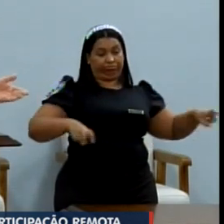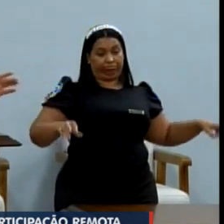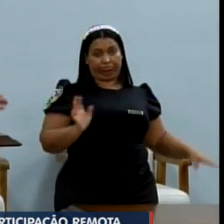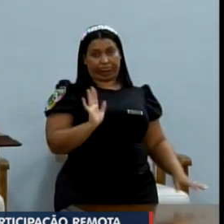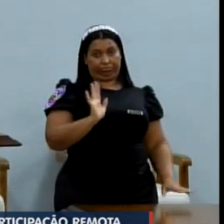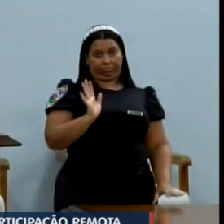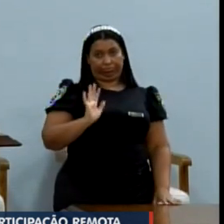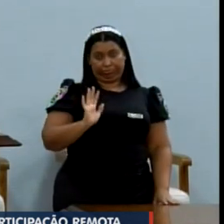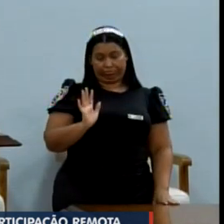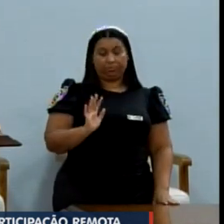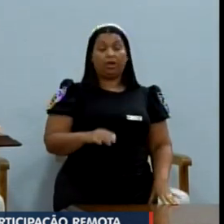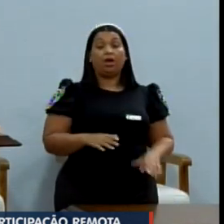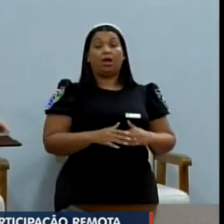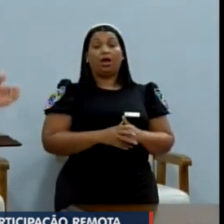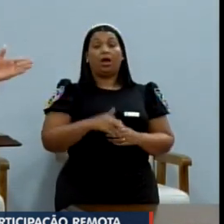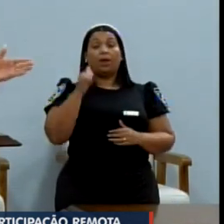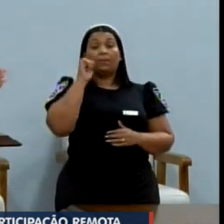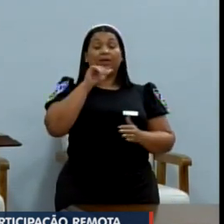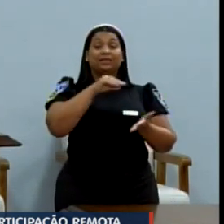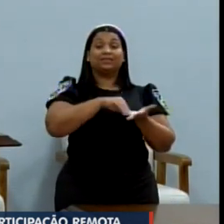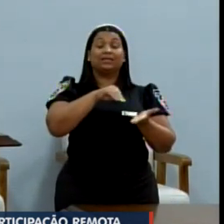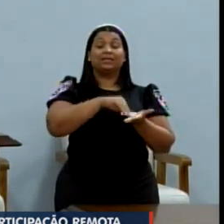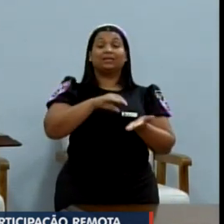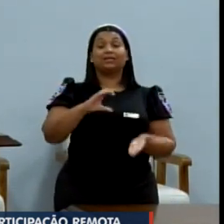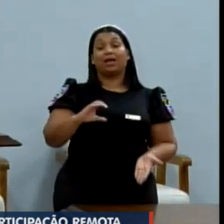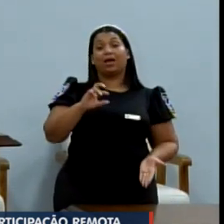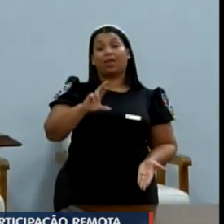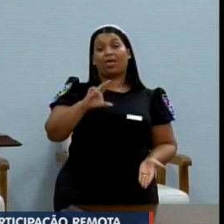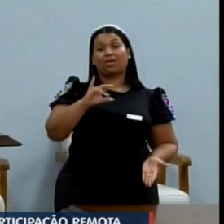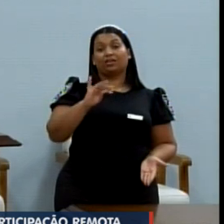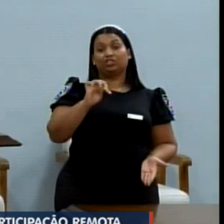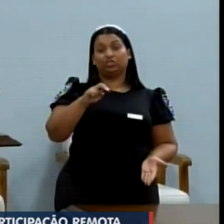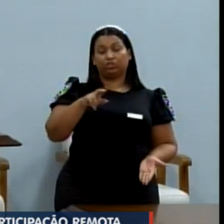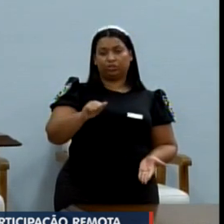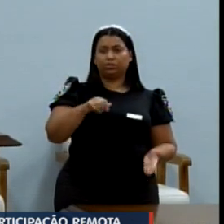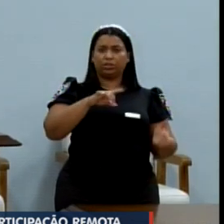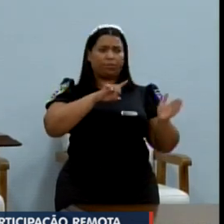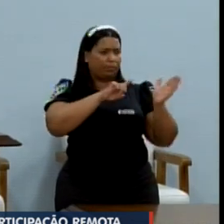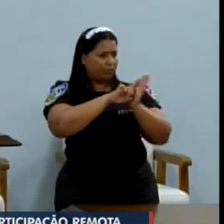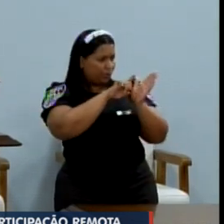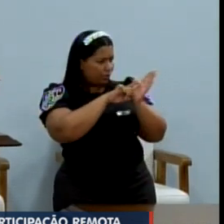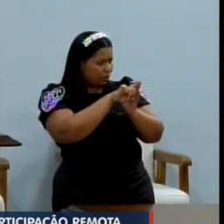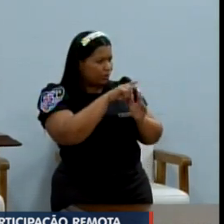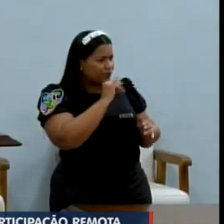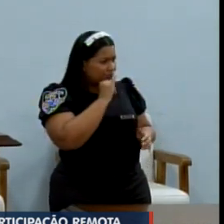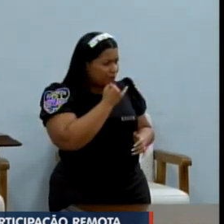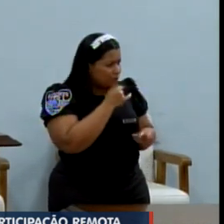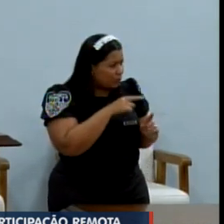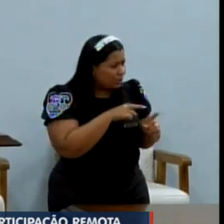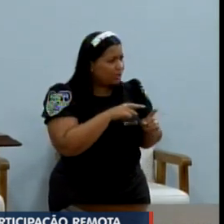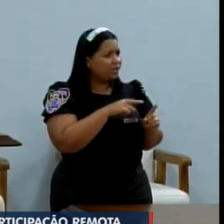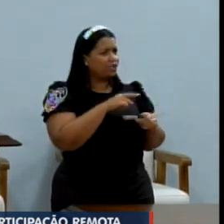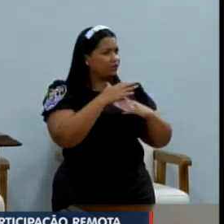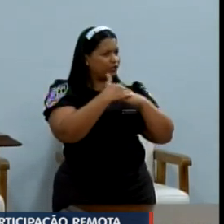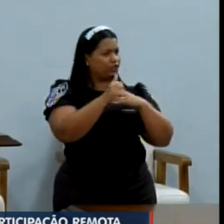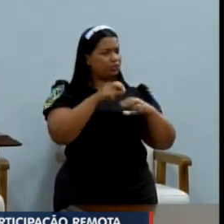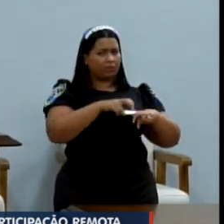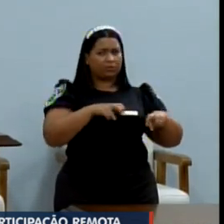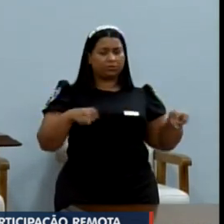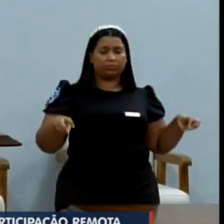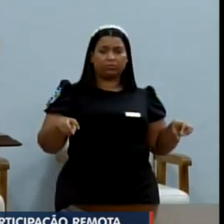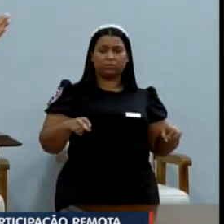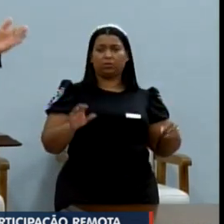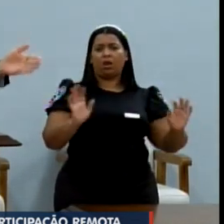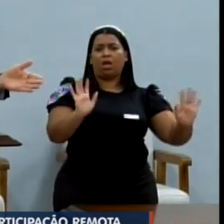secretária a Cristina ainda Perguntou mas o senhor ficou chateado porque não foi chamado para mesa de